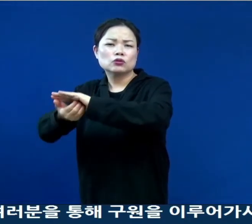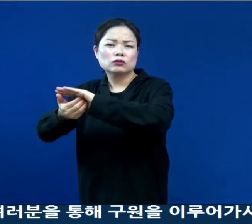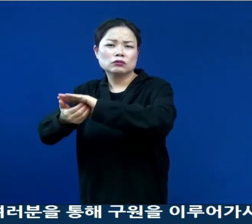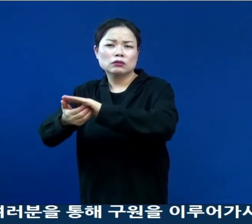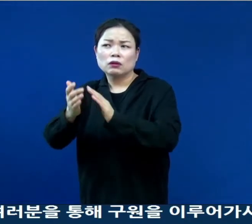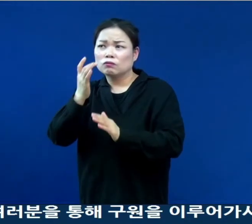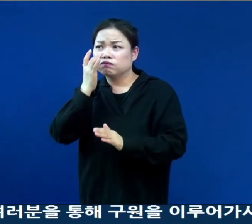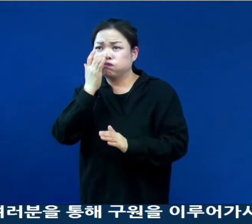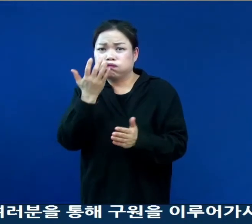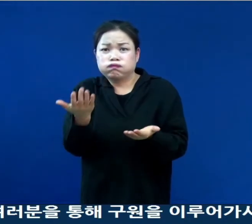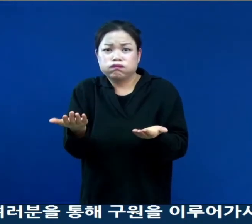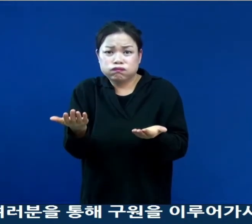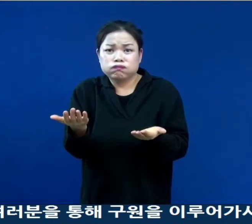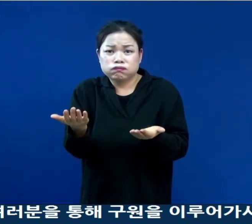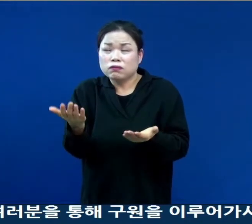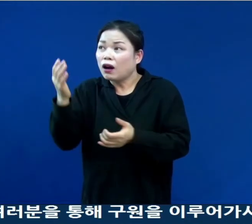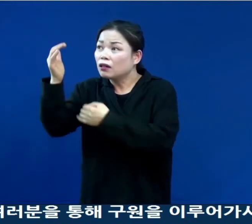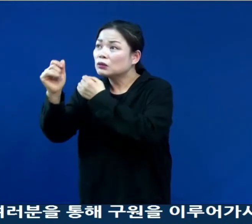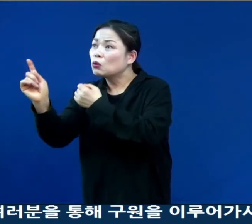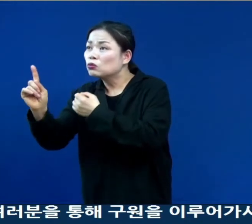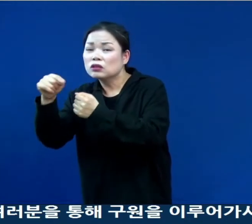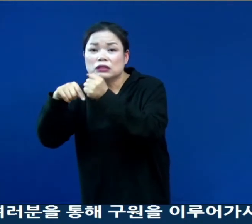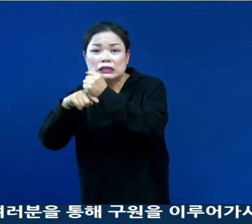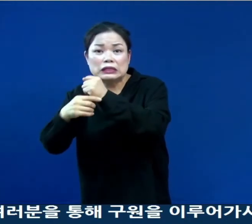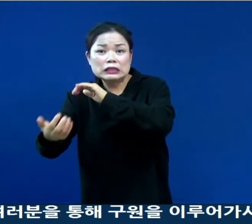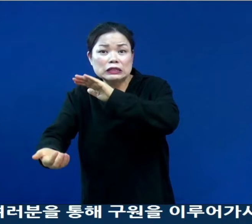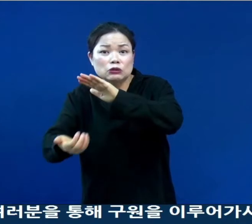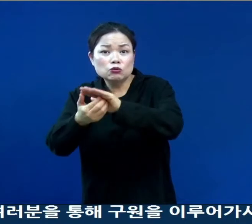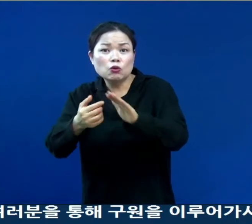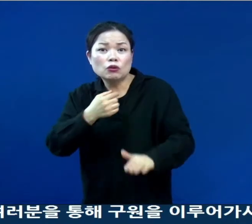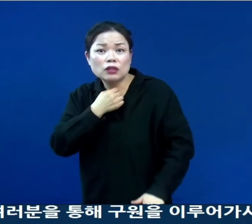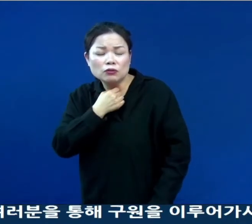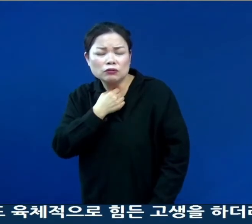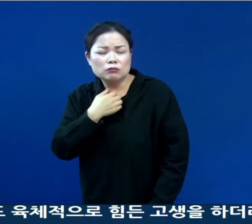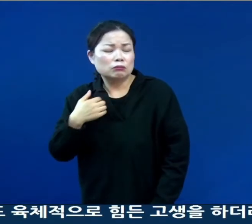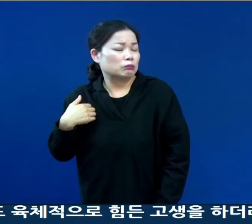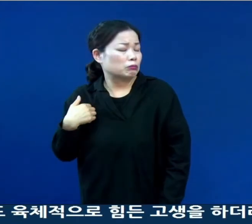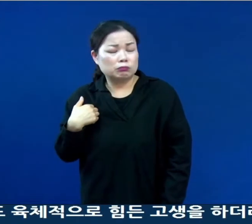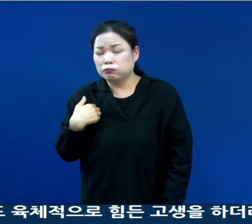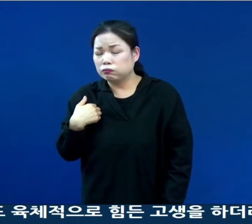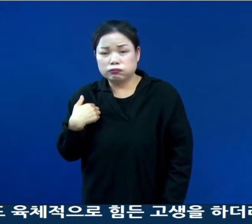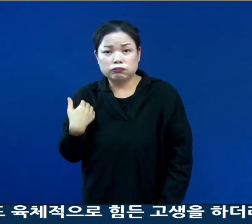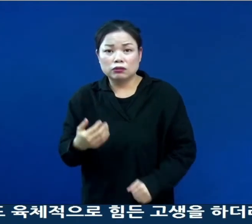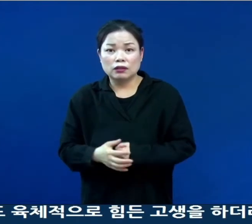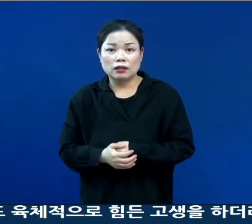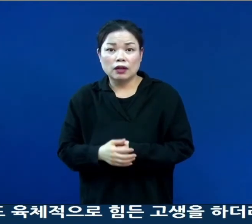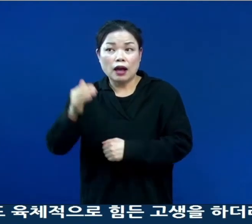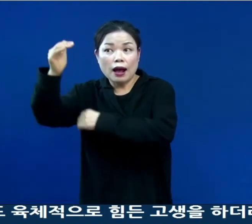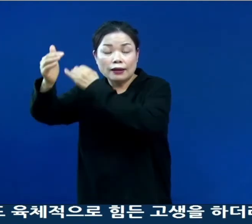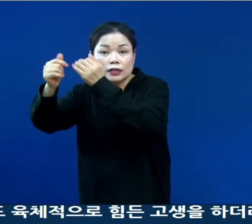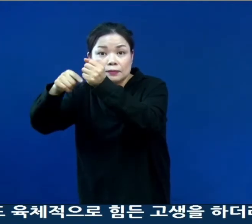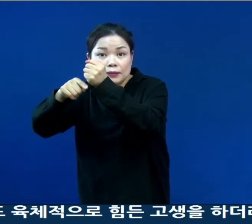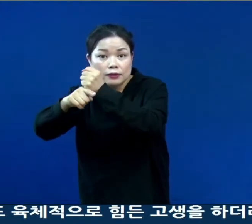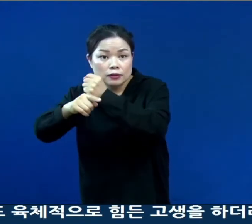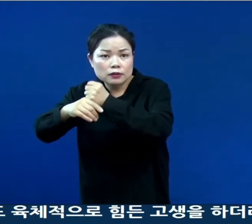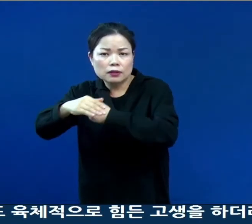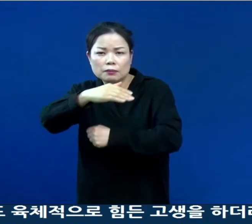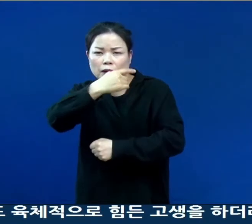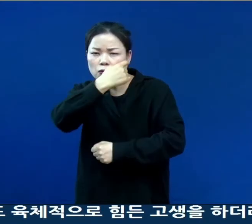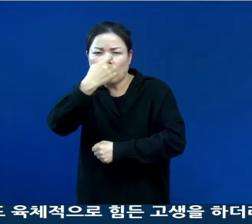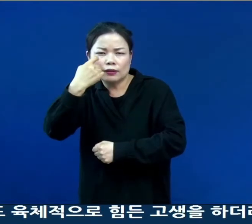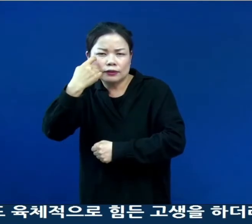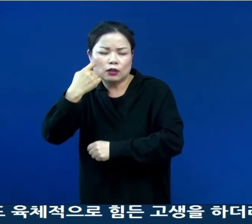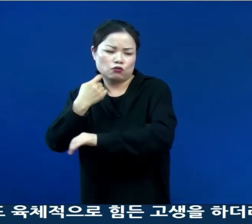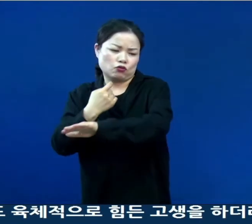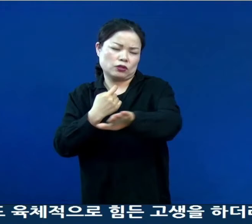알지 못하고 하나님께서 어떤 뜻을 이루기 원하시는지 알지 못합니다. 그 하나님의 뜻을 바로 확인할